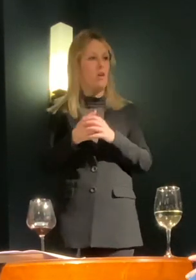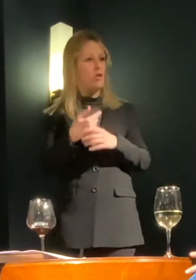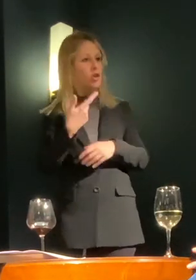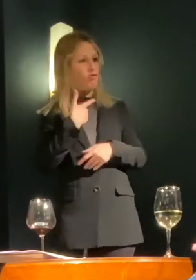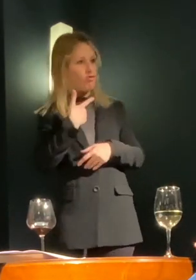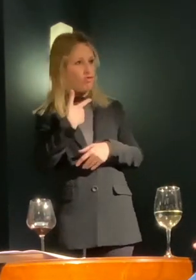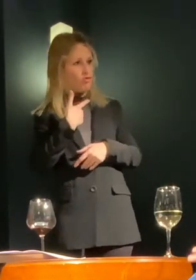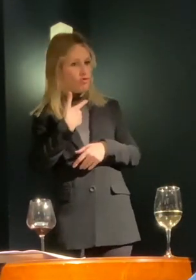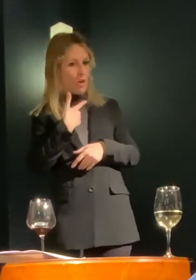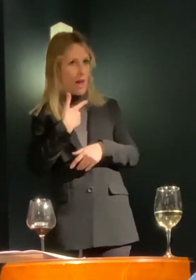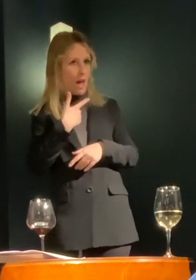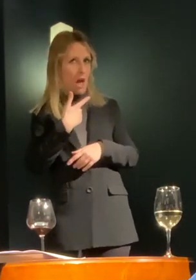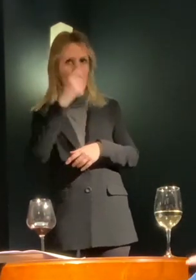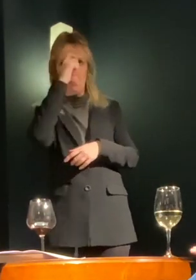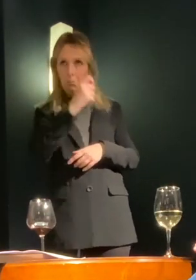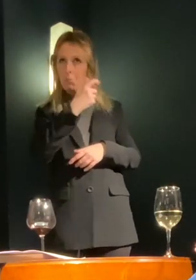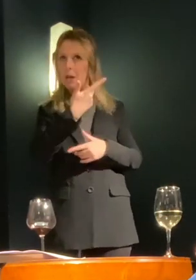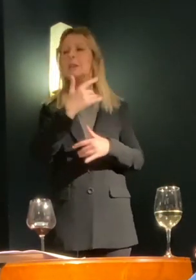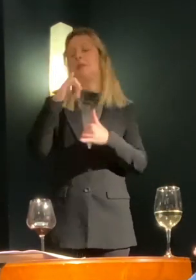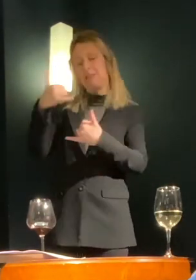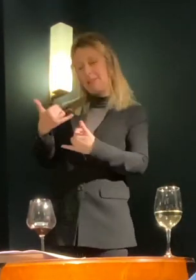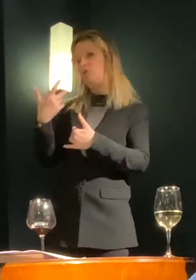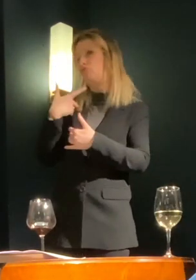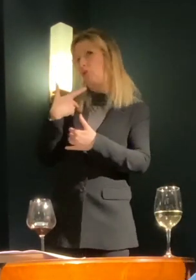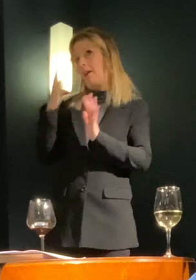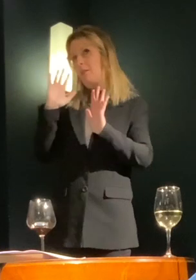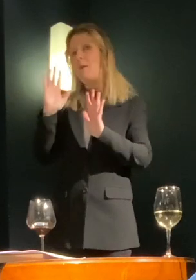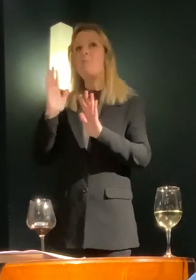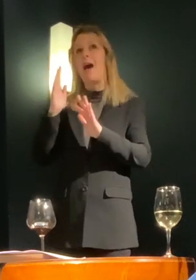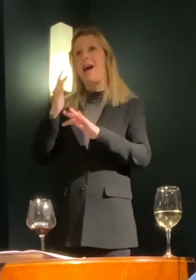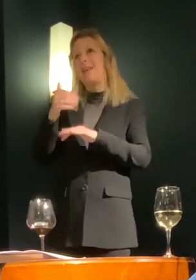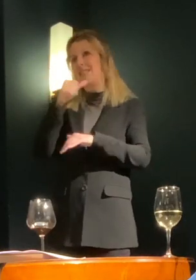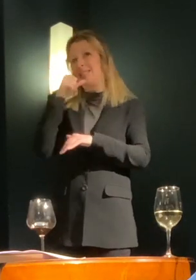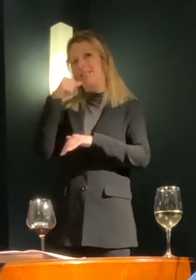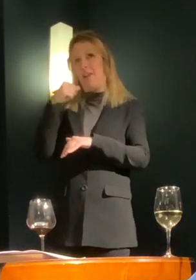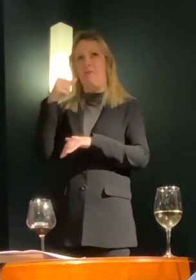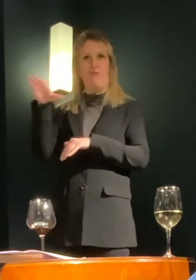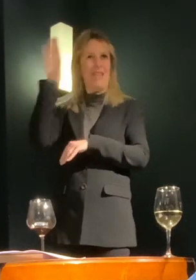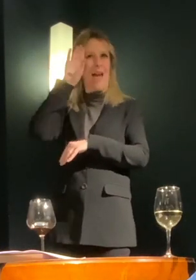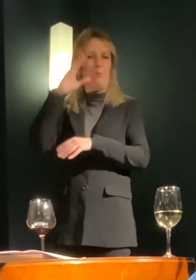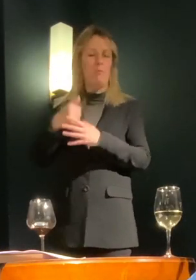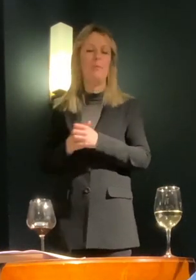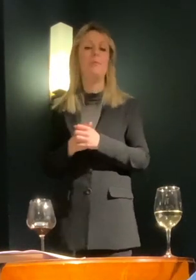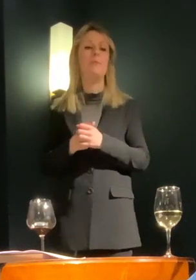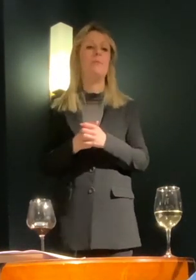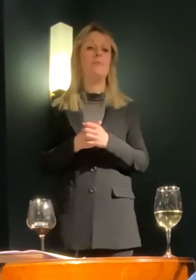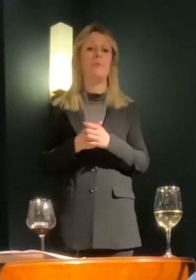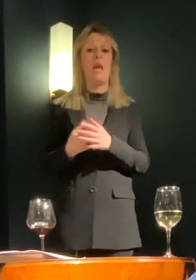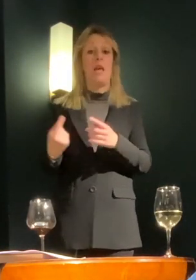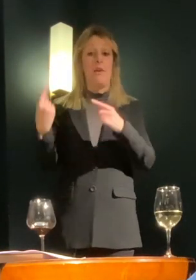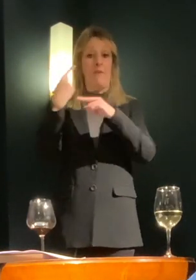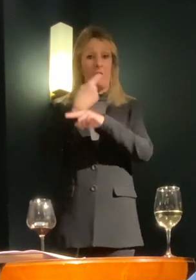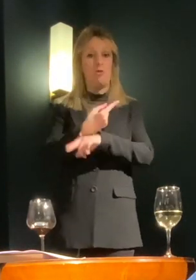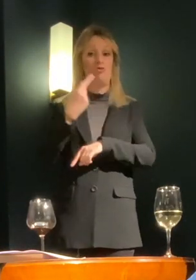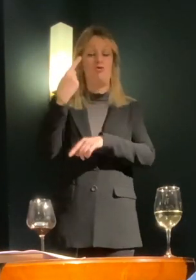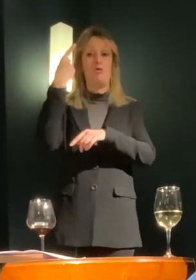un capo... Ah, ok. Diciamo, a volte c'è democrazia. La scrittura del romanzo invece è una scrittura